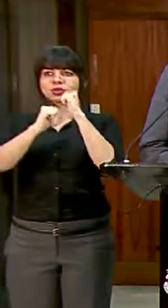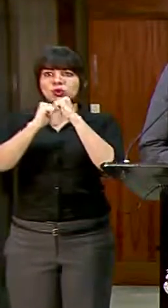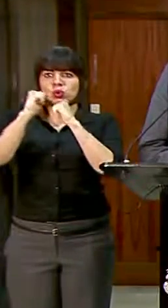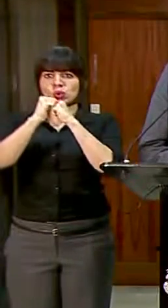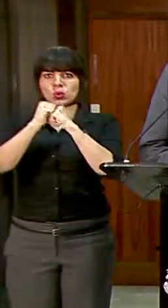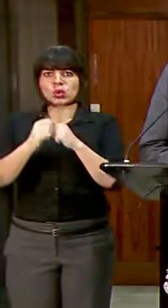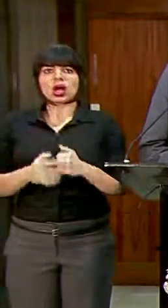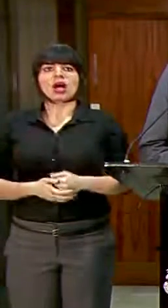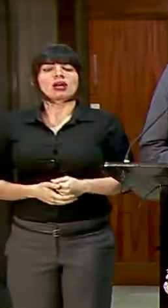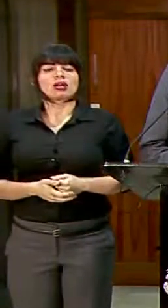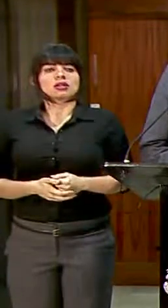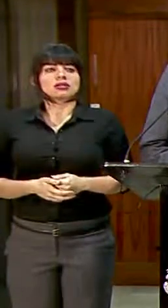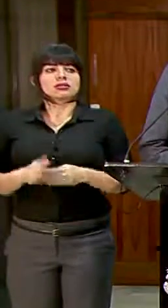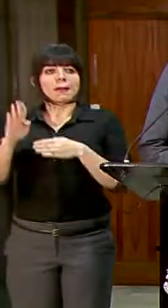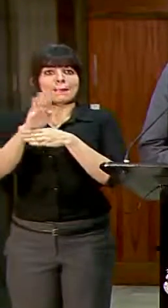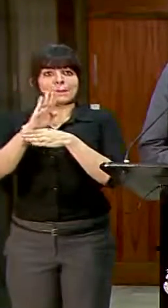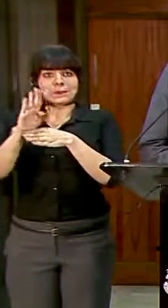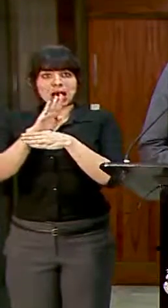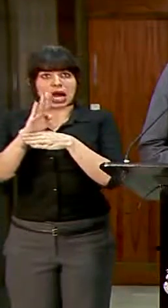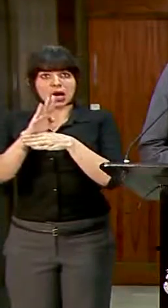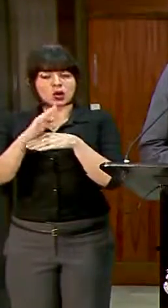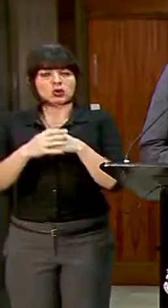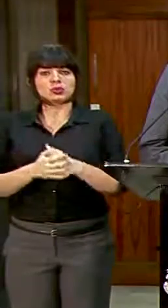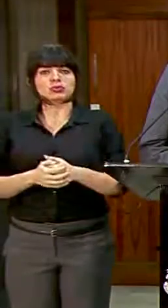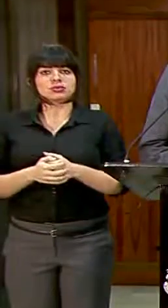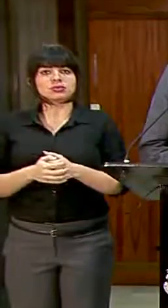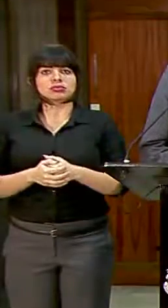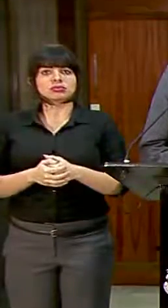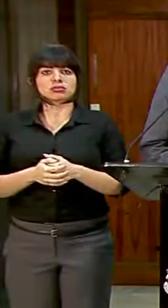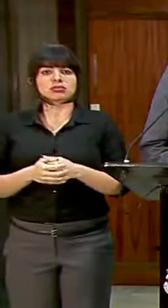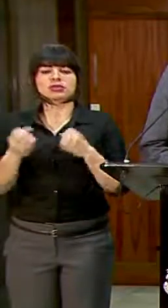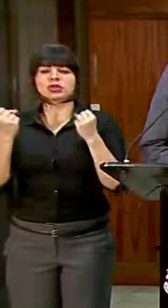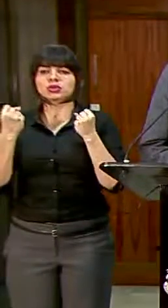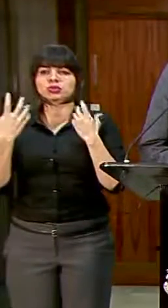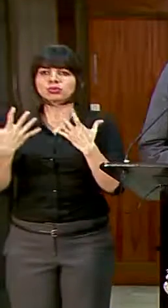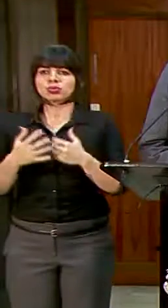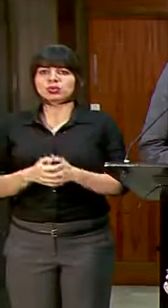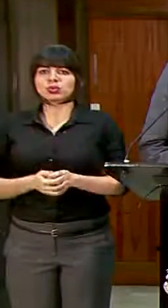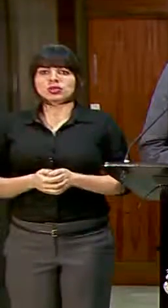infraestructura, en donde el banco ha sido